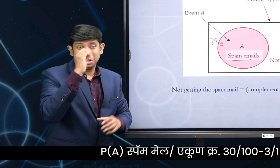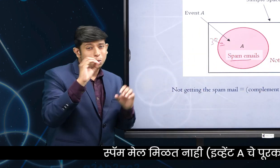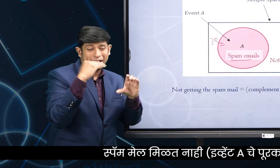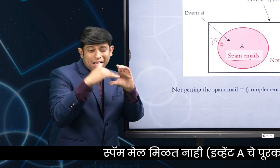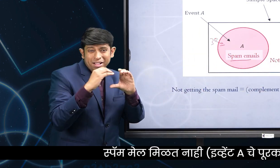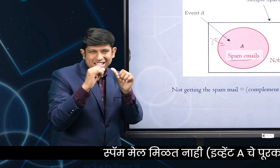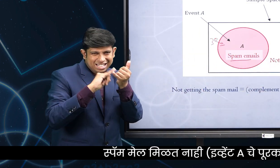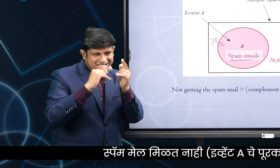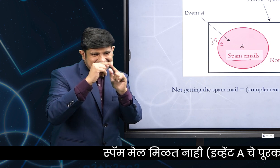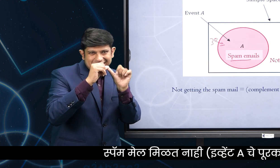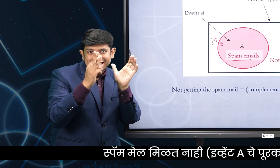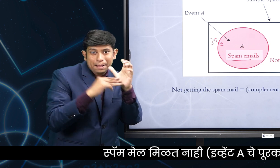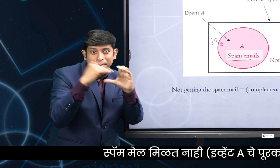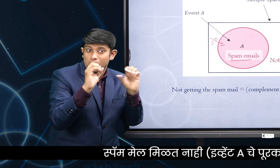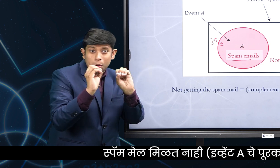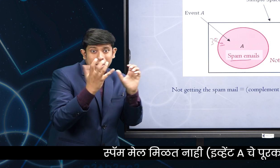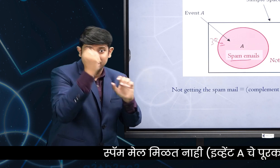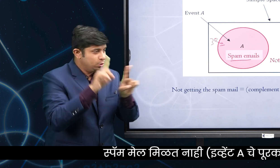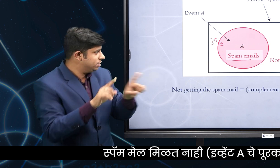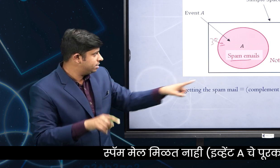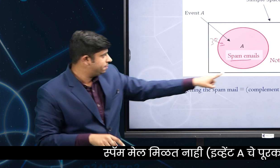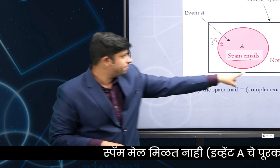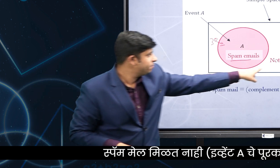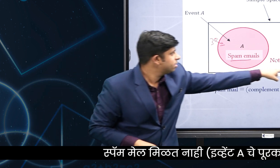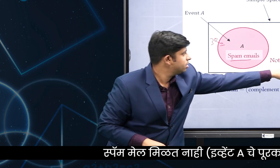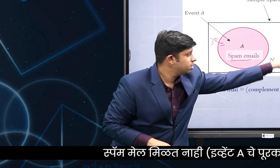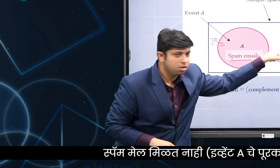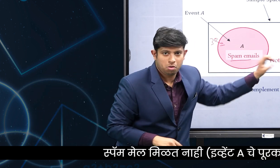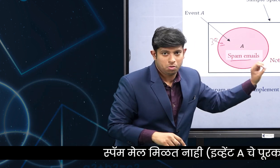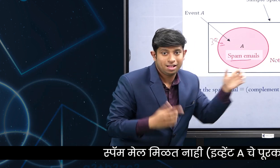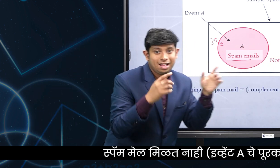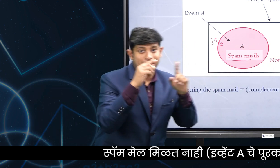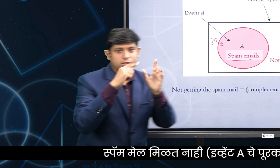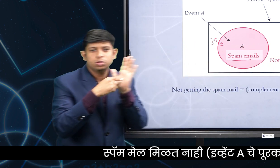स्पॅम मेल मिळत नाही. इव्हेंट एचे पूरक बरोबर पी कंसामध्ये ए.